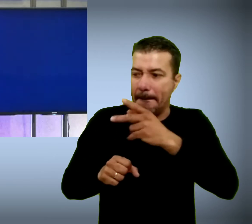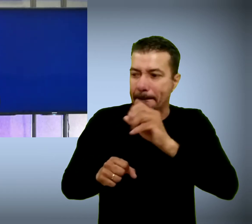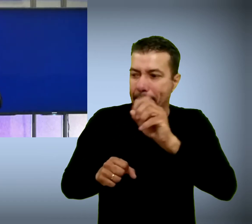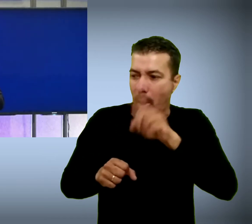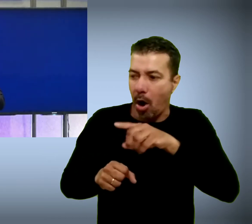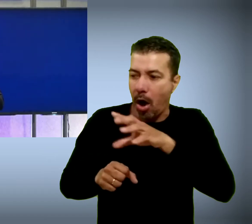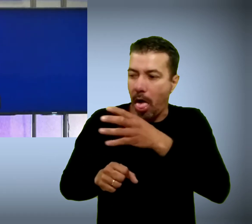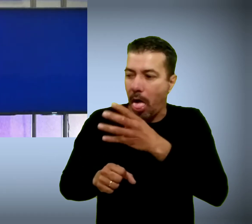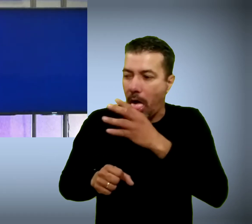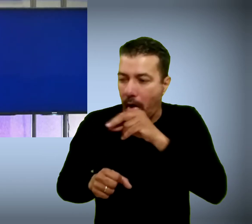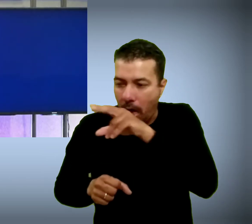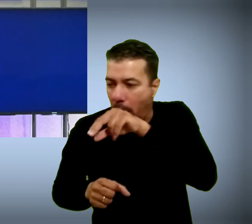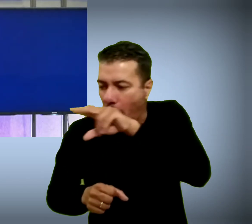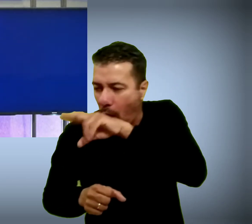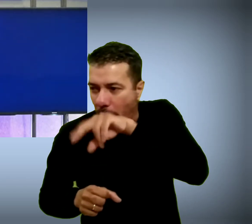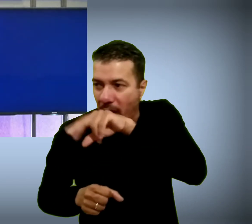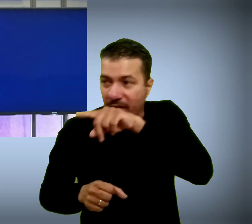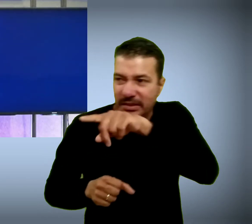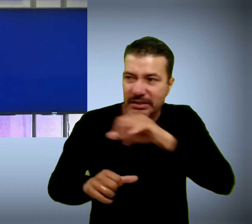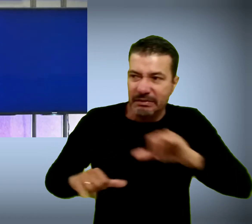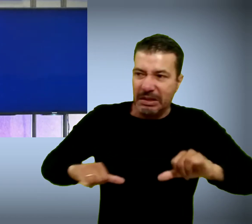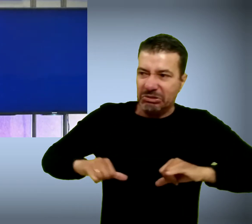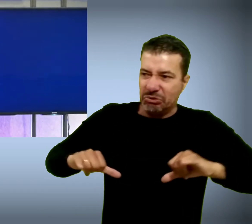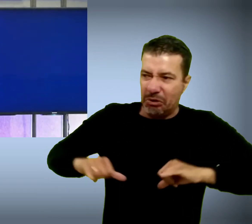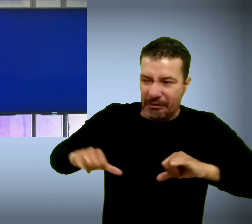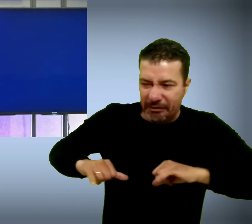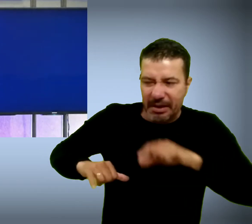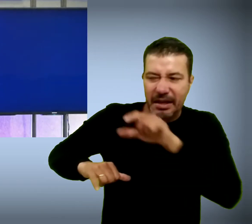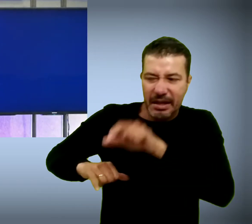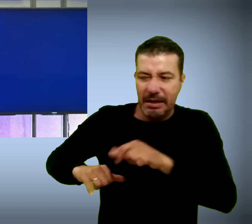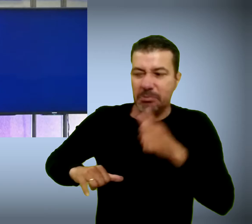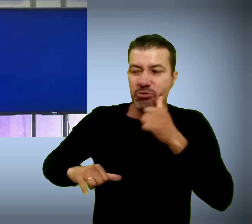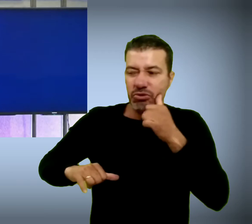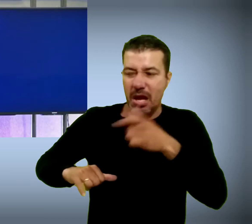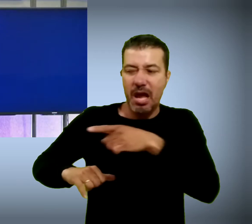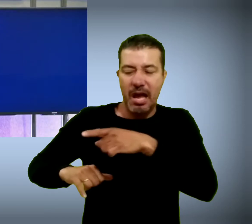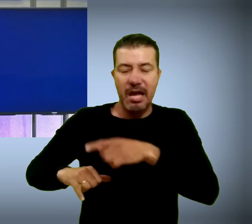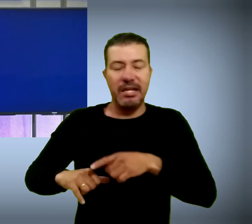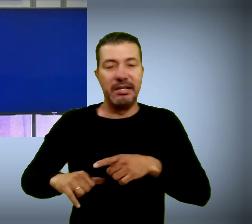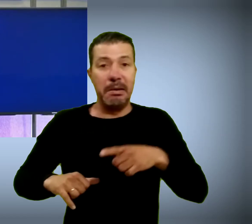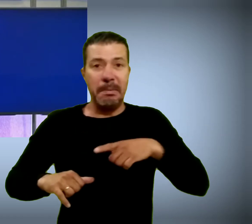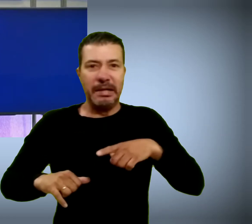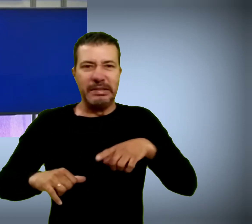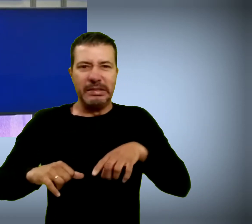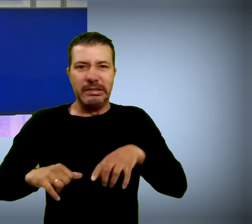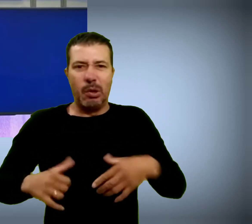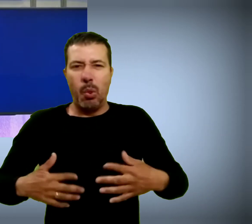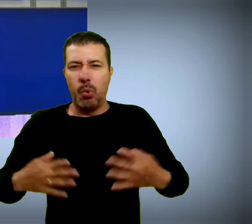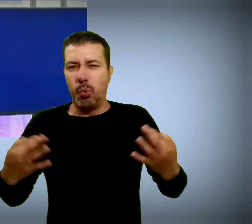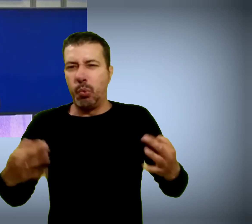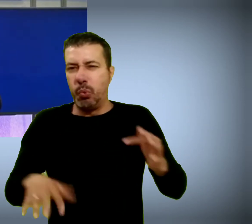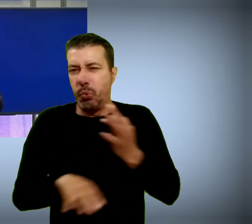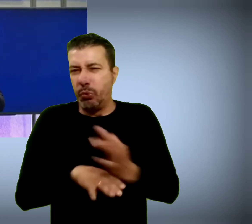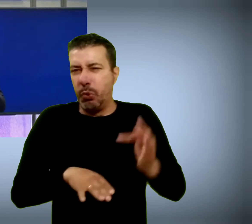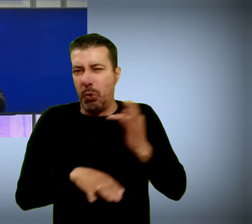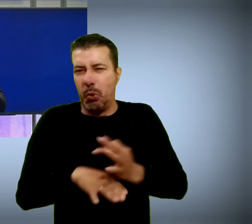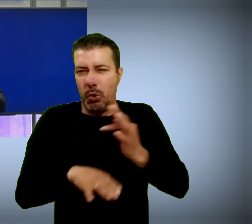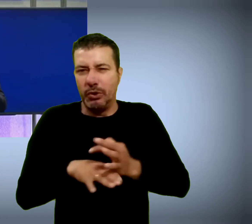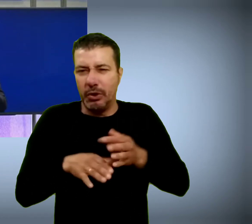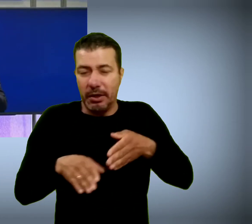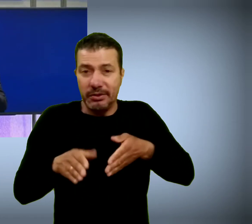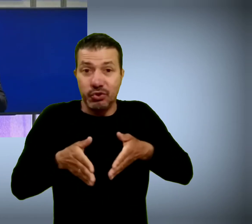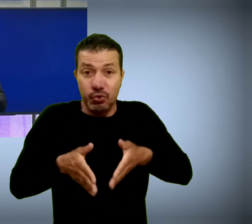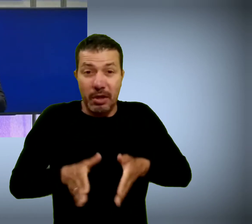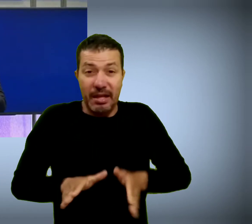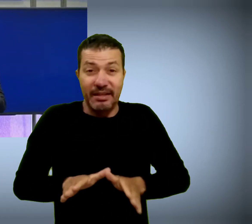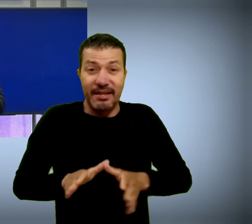Mulher, você vai sofrer muito para ter dor, vai ter dor no parto, não era